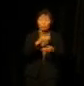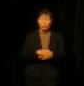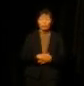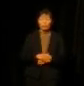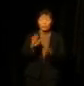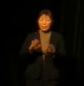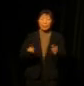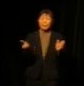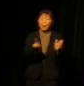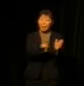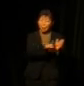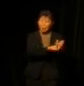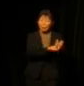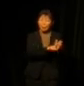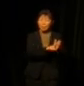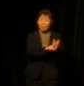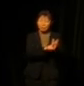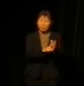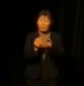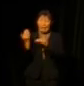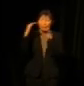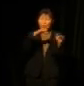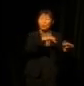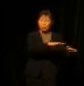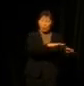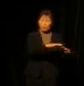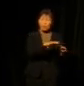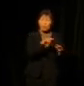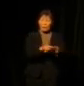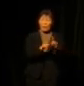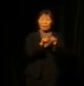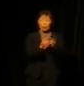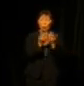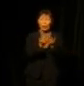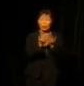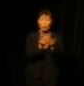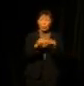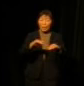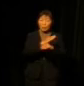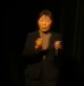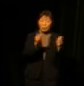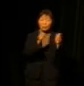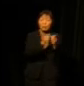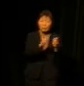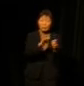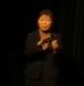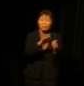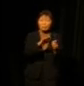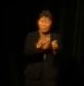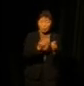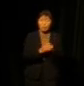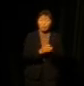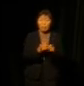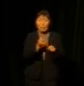今までの津波はね、私、あの、高枝小学校に勤務した時も海の近くだったんですけども、本当には避難所になったこともあります。